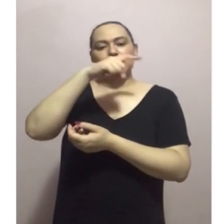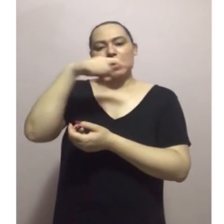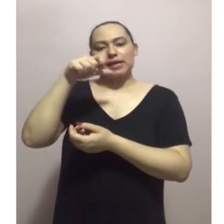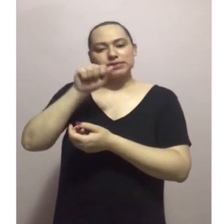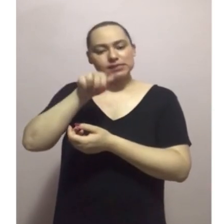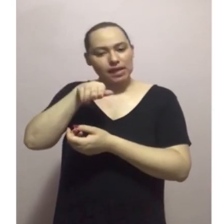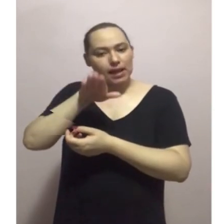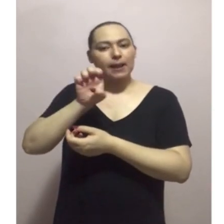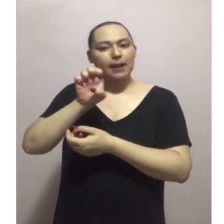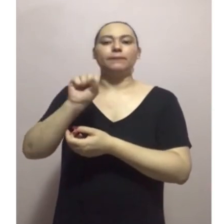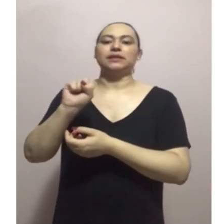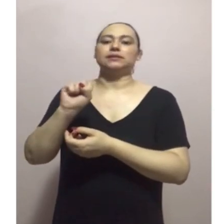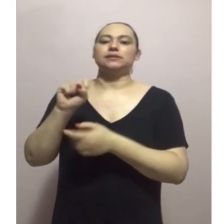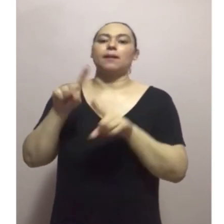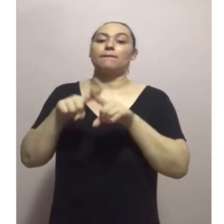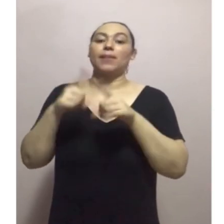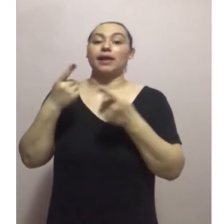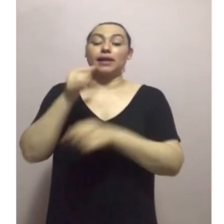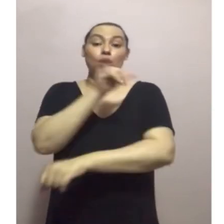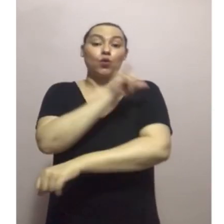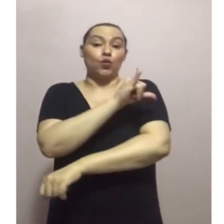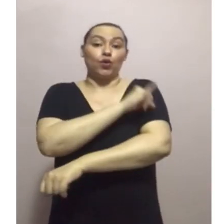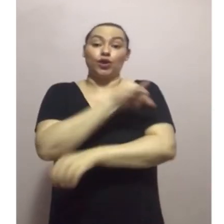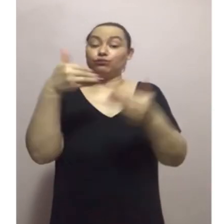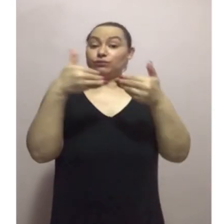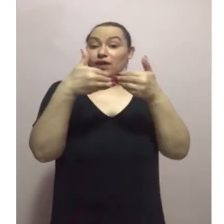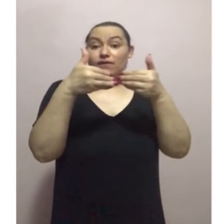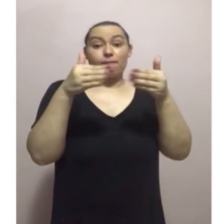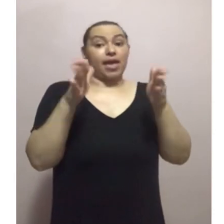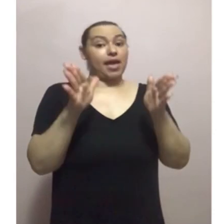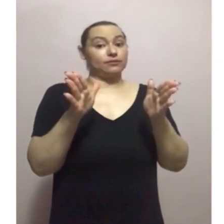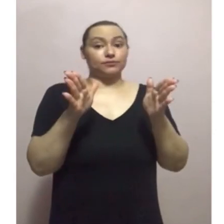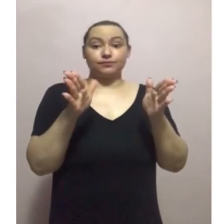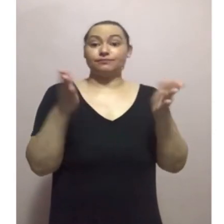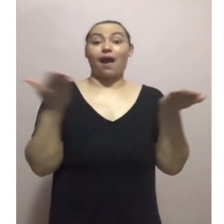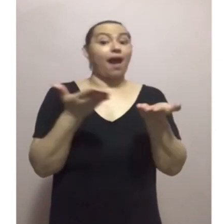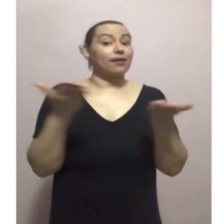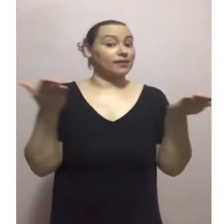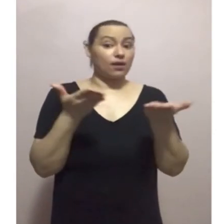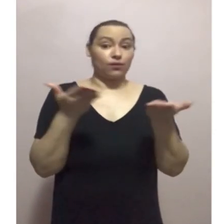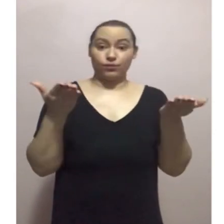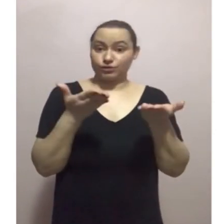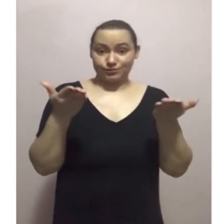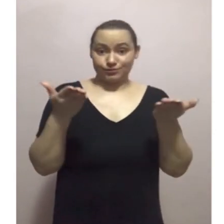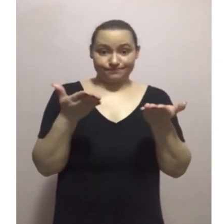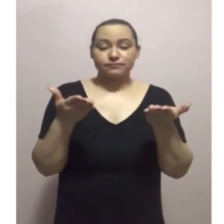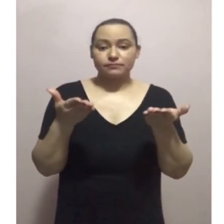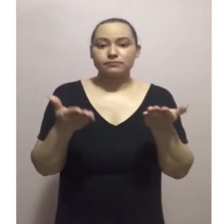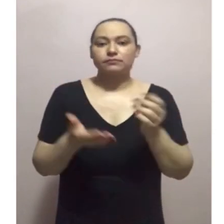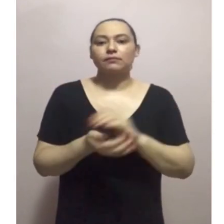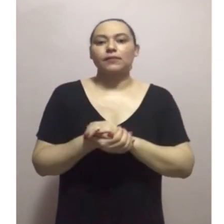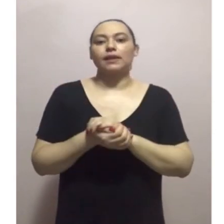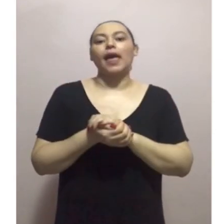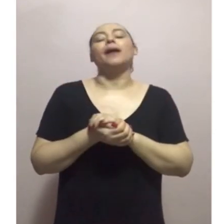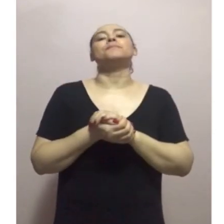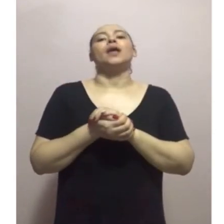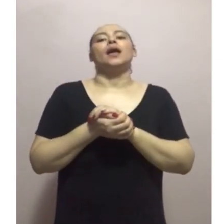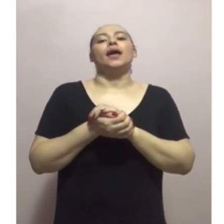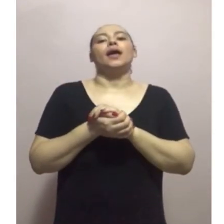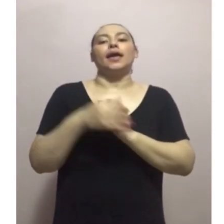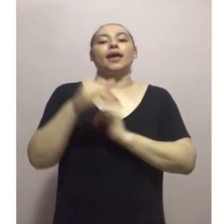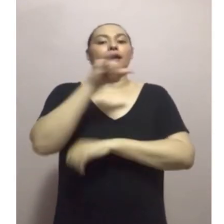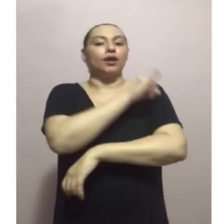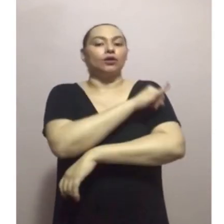todo mundo, o Rio estava aberto desde aquela época, até hoje ainda tá,